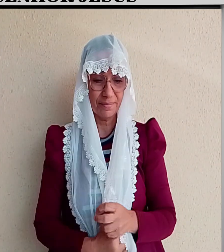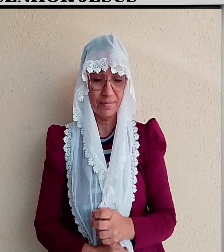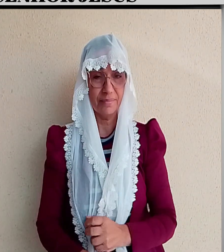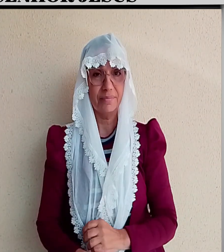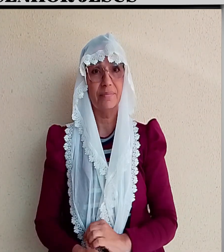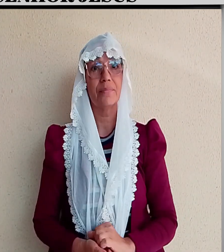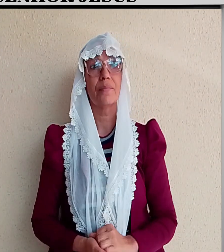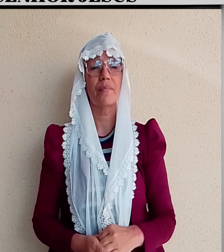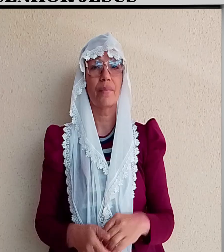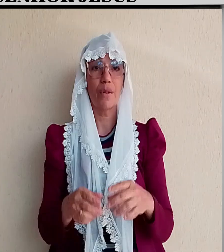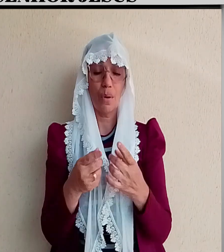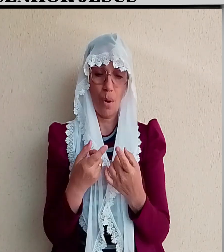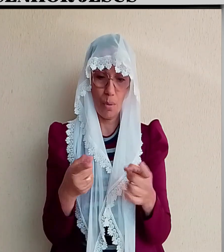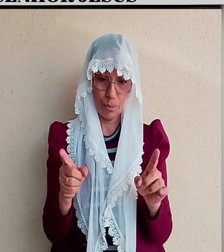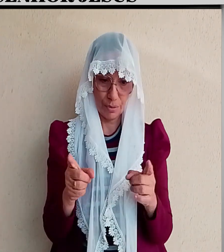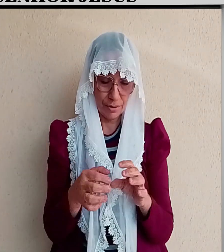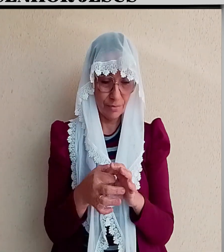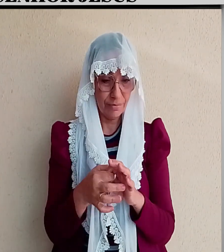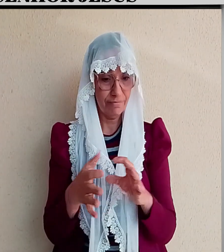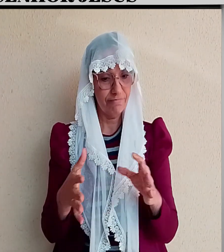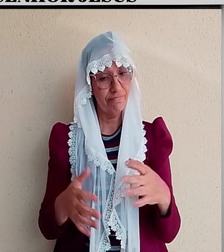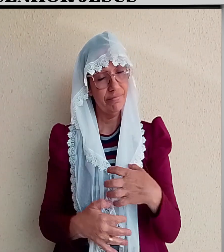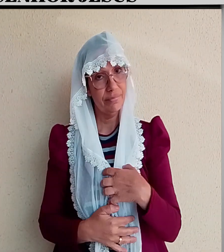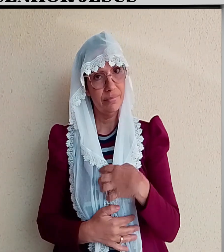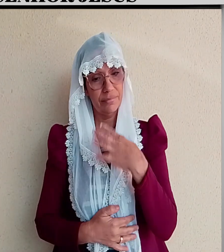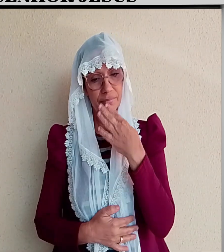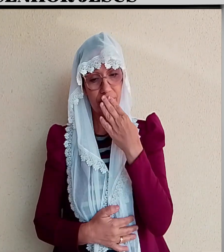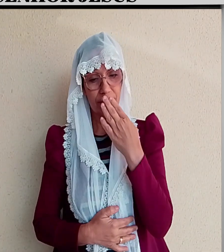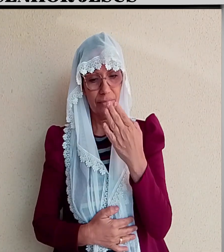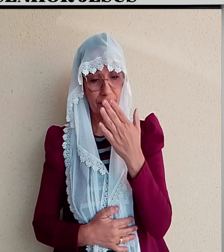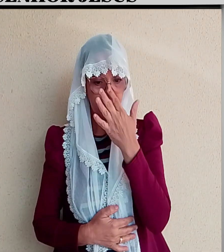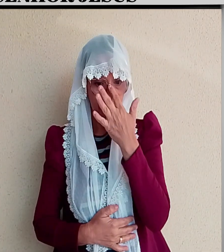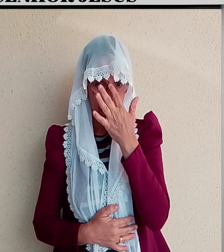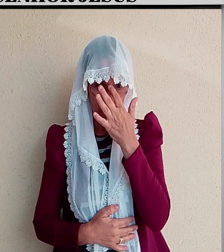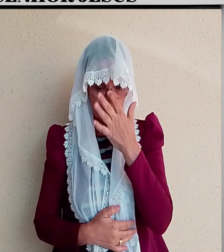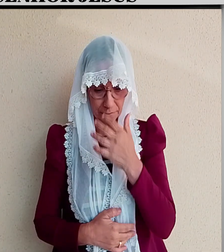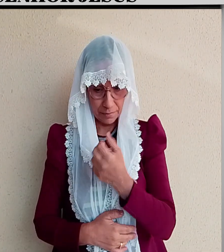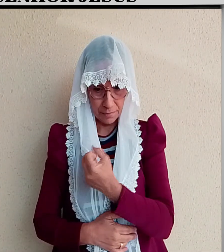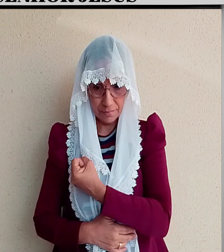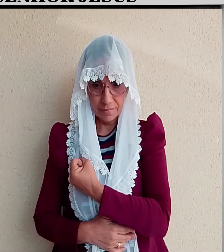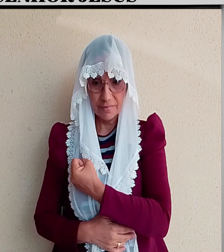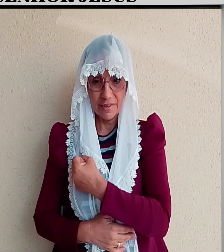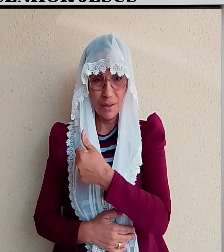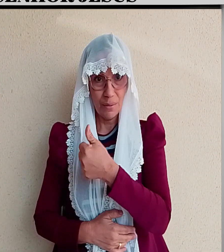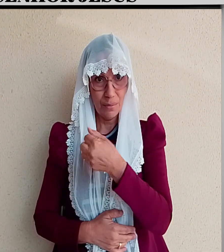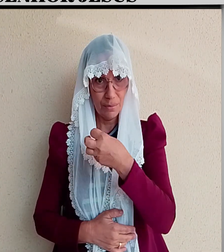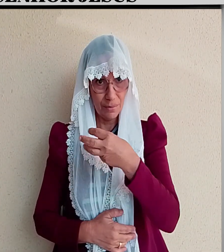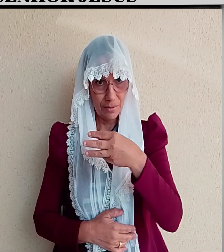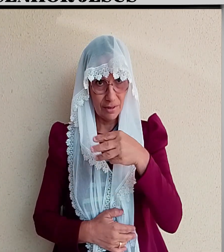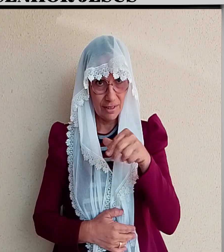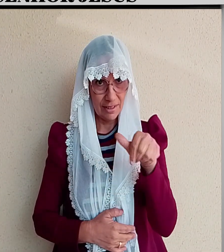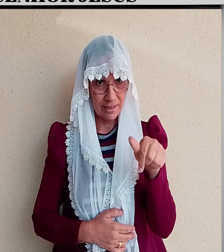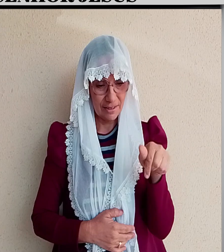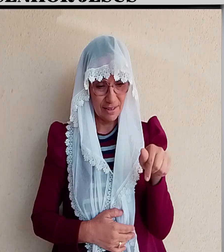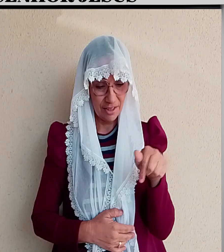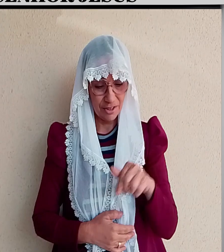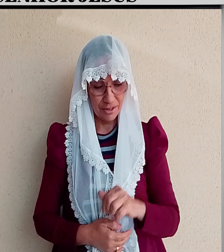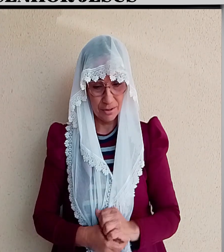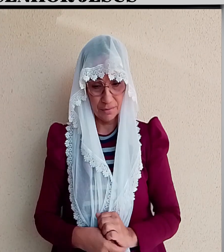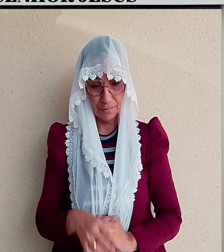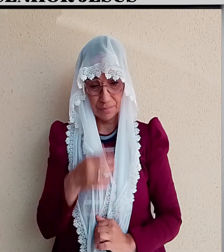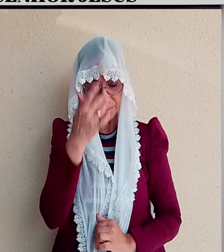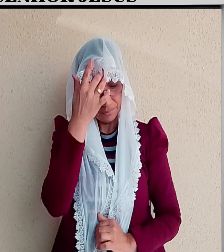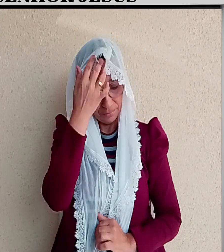Chamemos um hino para a santa oração, irmãos. Glória a Jesus. Aleluia. 137. Louvamos a Deus com o cântico 137.